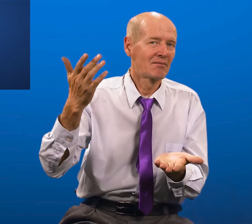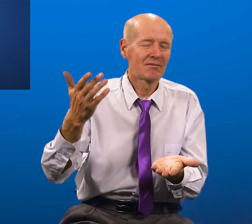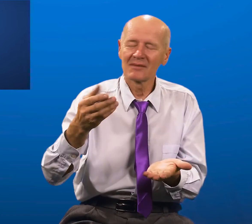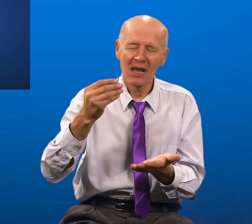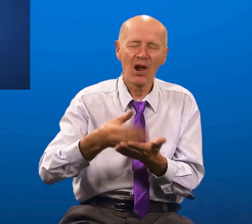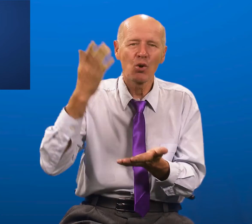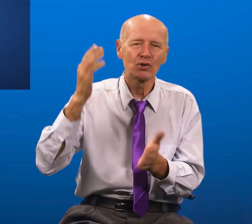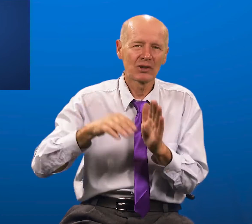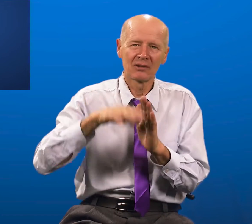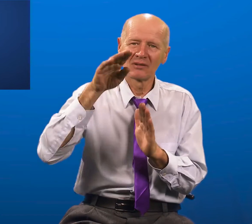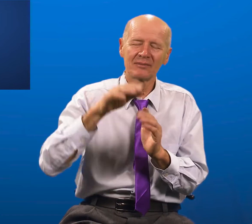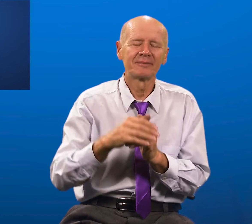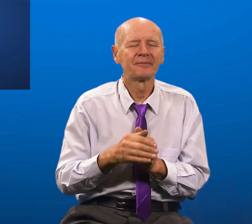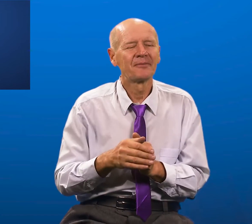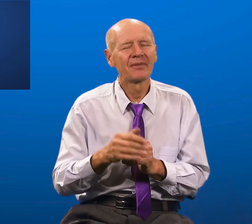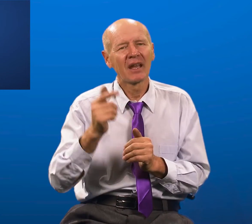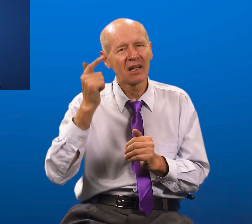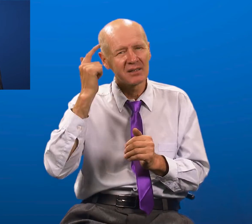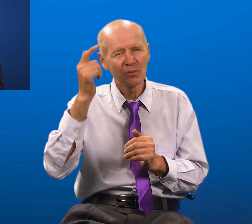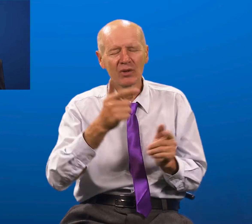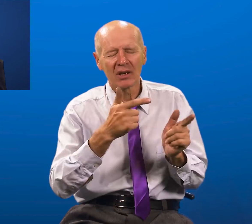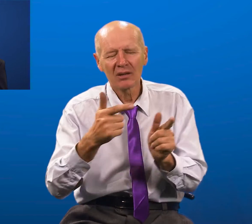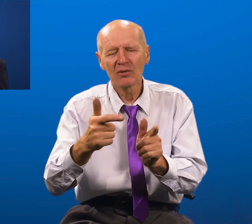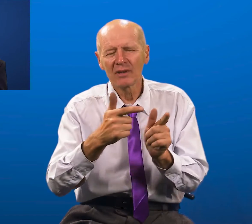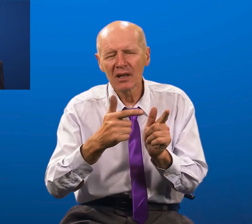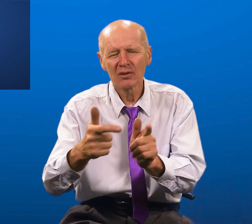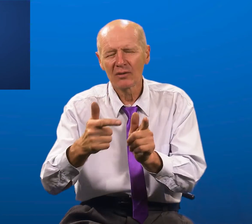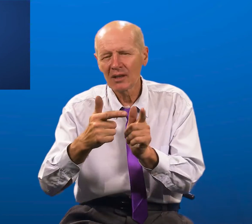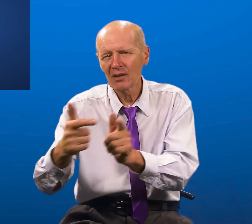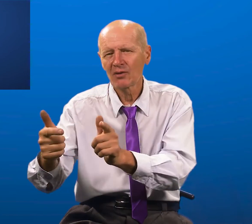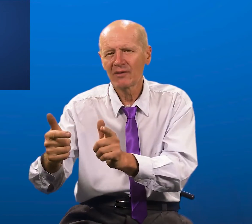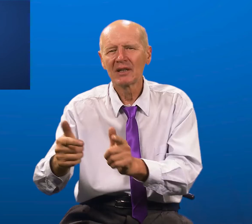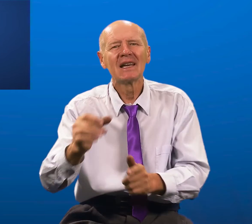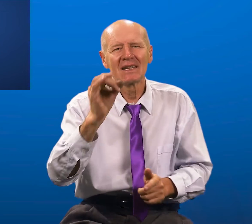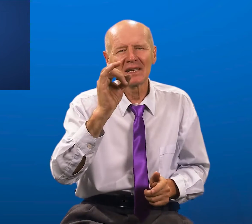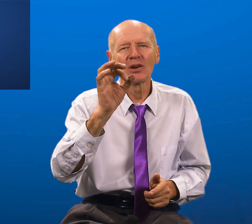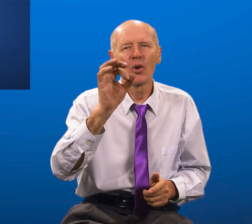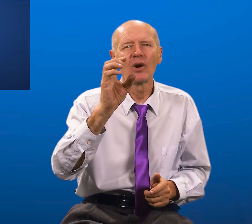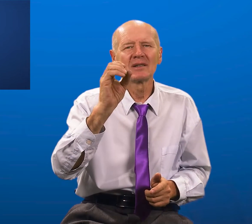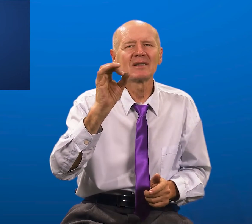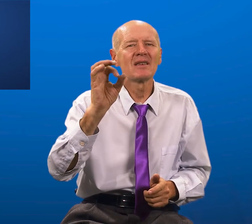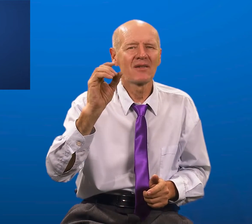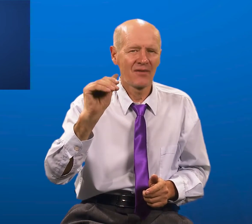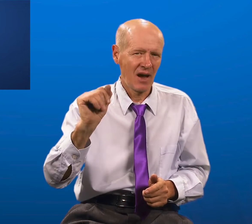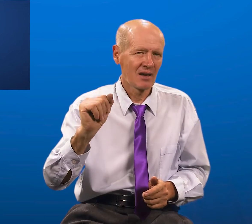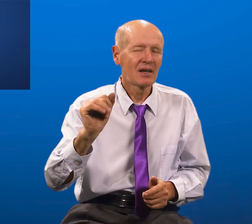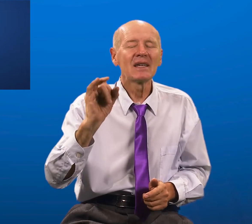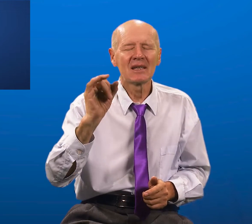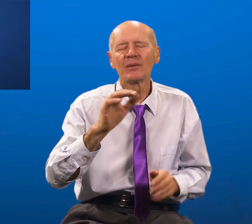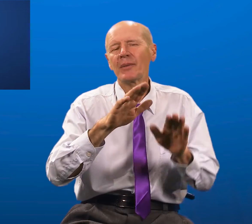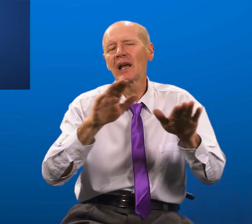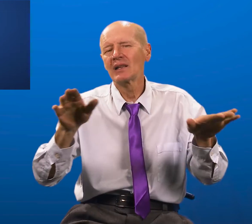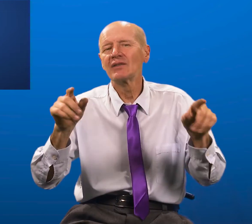осуществить через них. Поэтому Господь, Он благословляет тех, кто послушен плану Божьему в